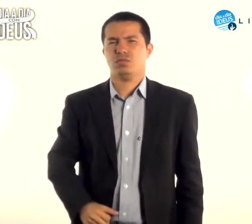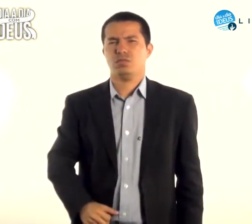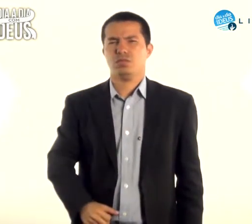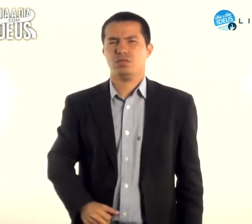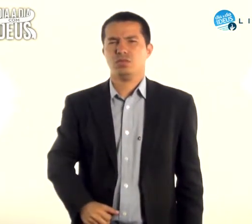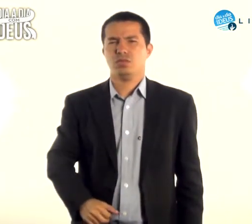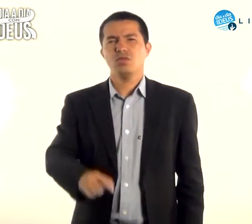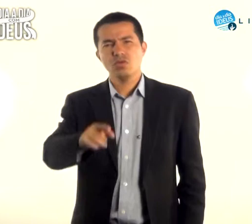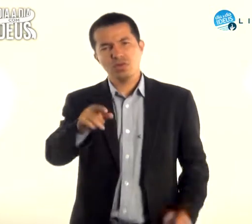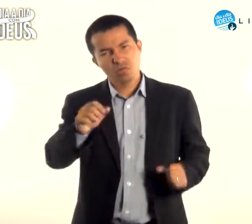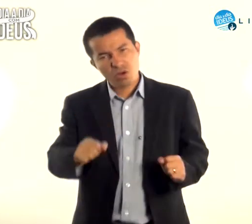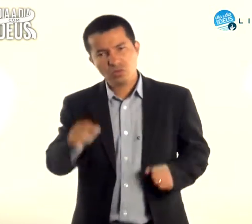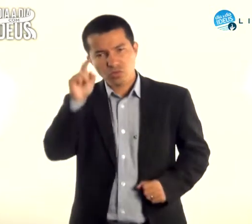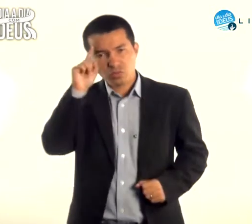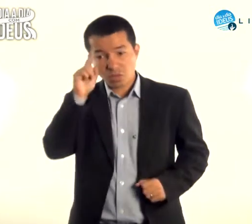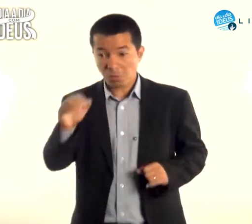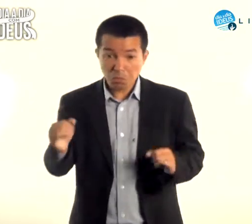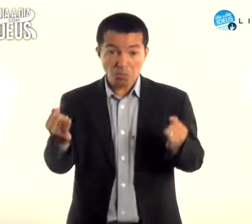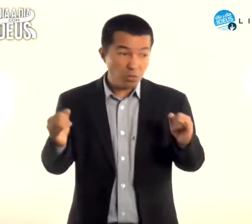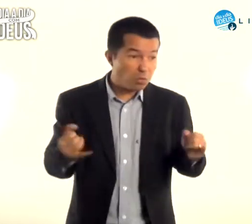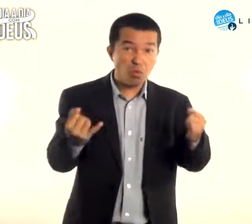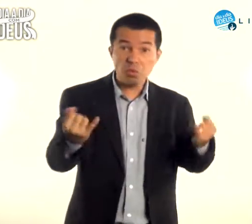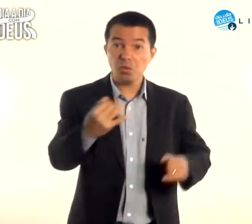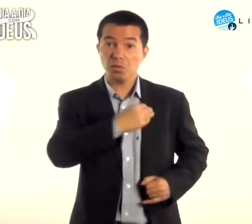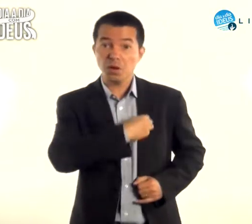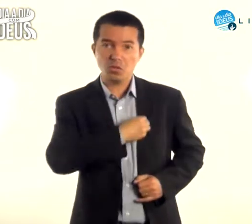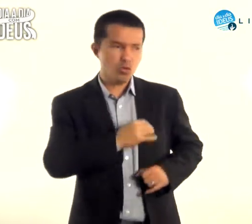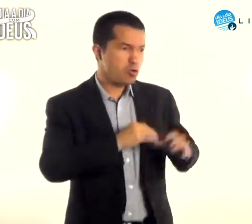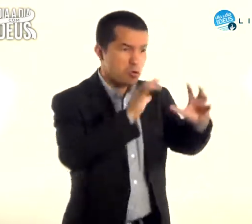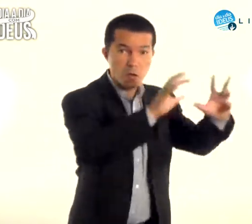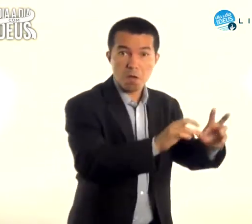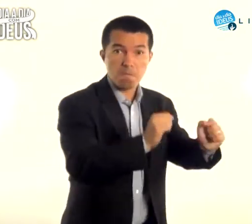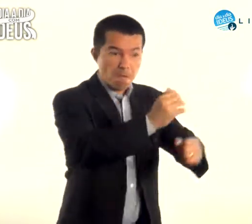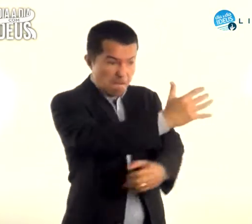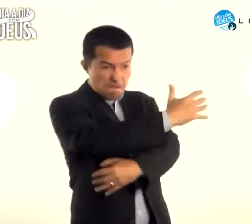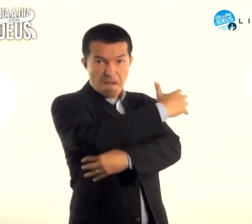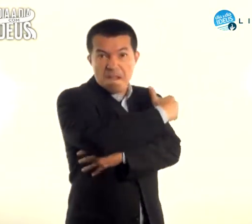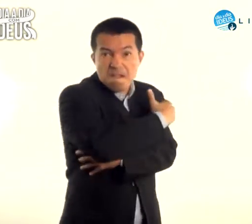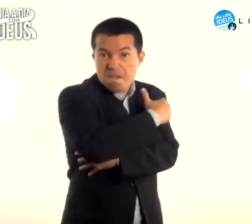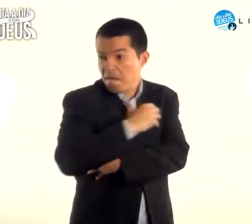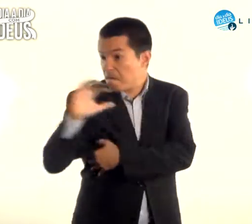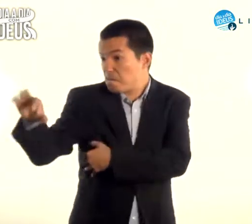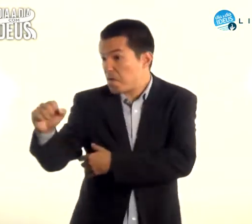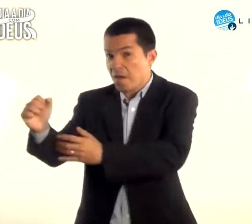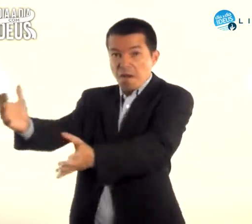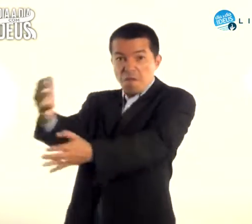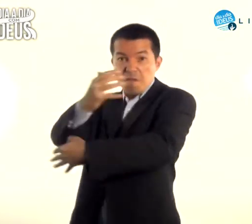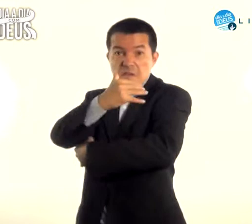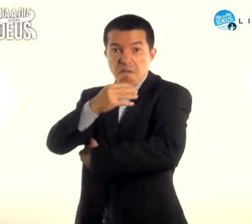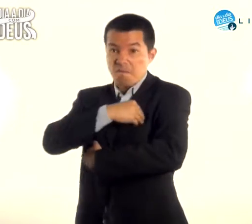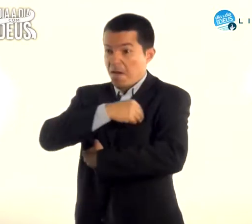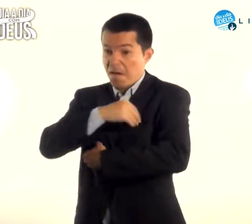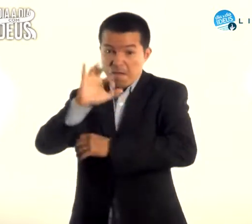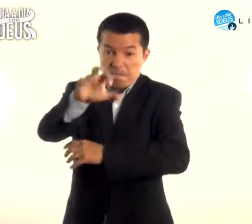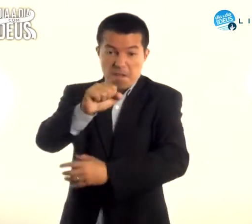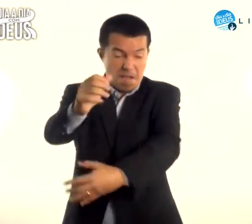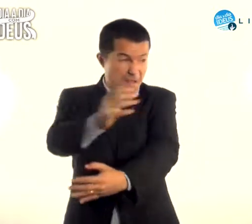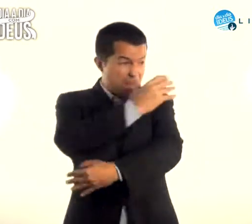estão disponíveis para a gente, e a gente vai sendo tentado e vai abraçando essas coisas. Outros não são pecados